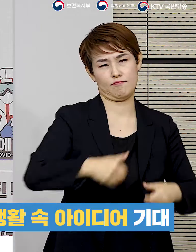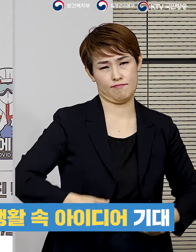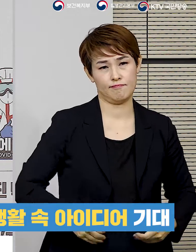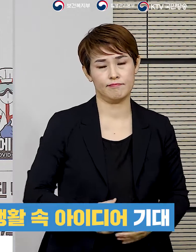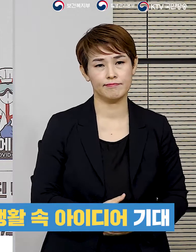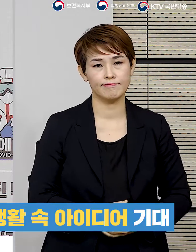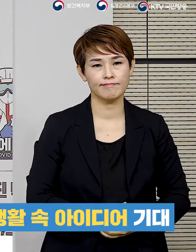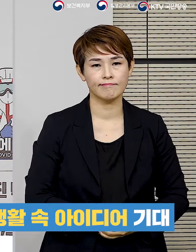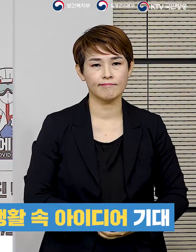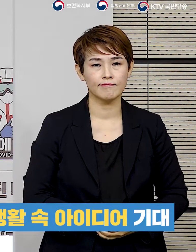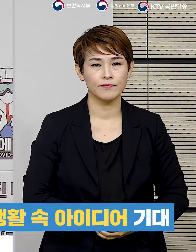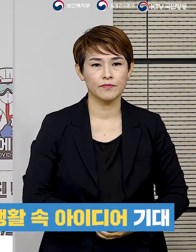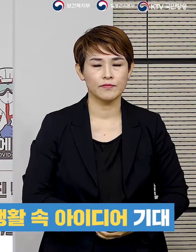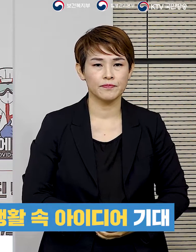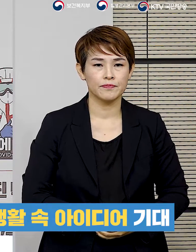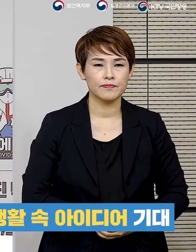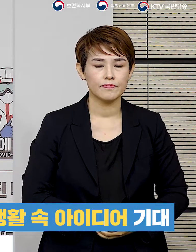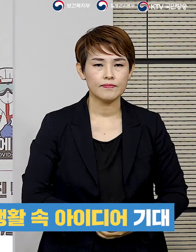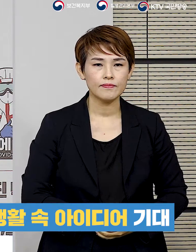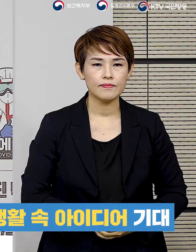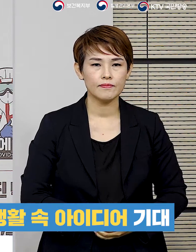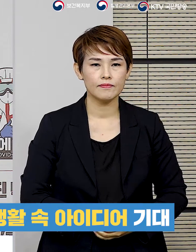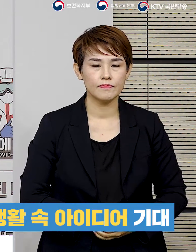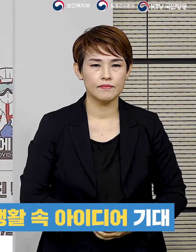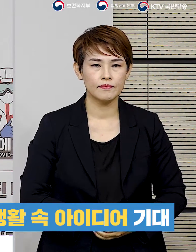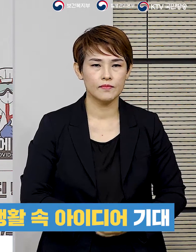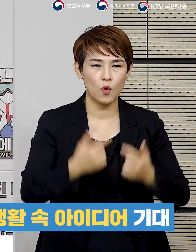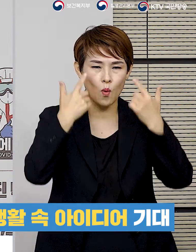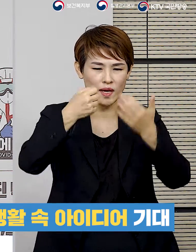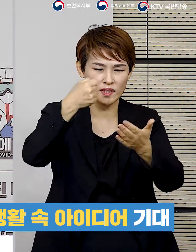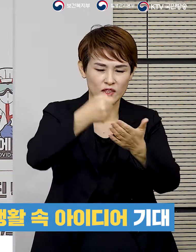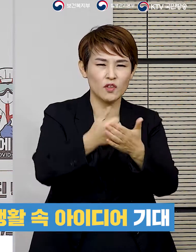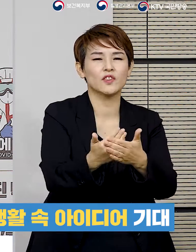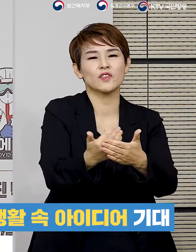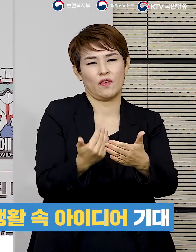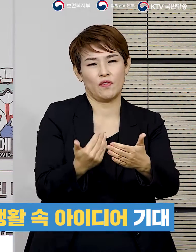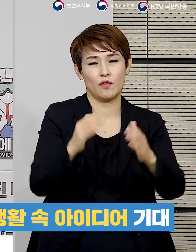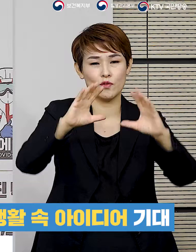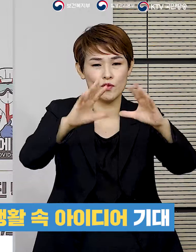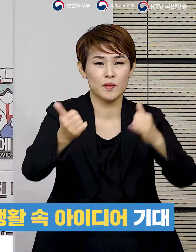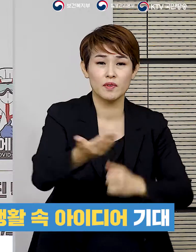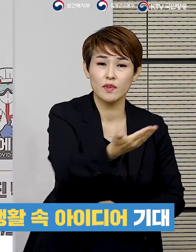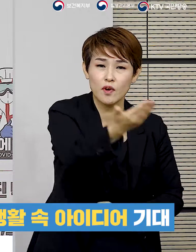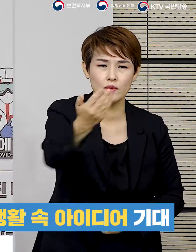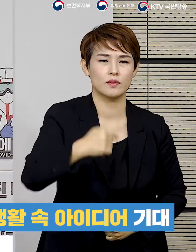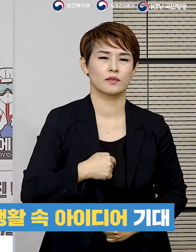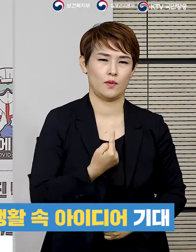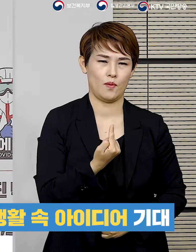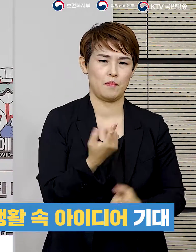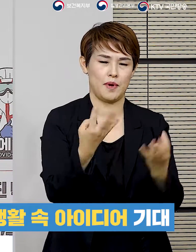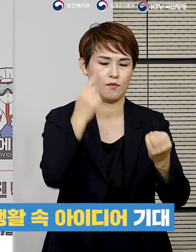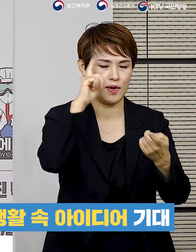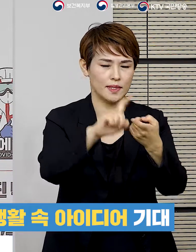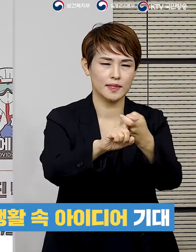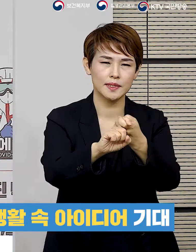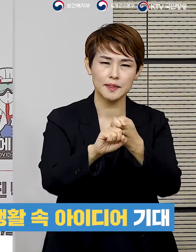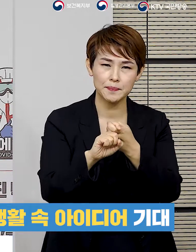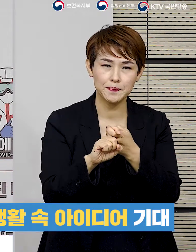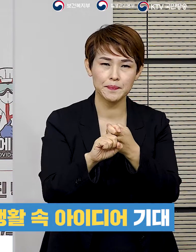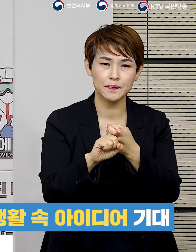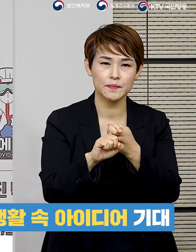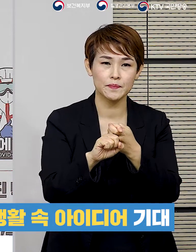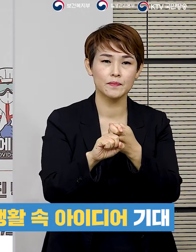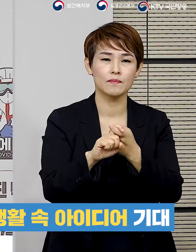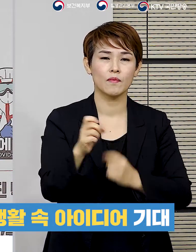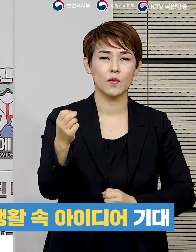그러한 것들을 만들어 가야 됩니다. 가능하다면 최종적인 확정 이전에 국민 여러분들께서도 더